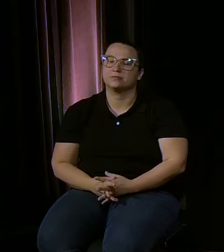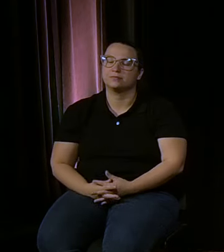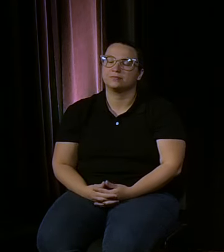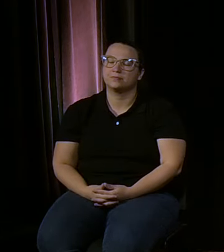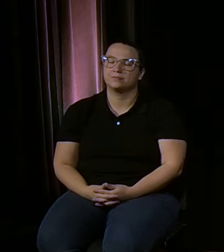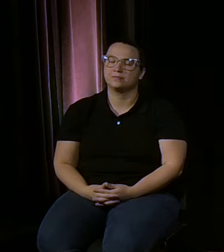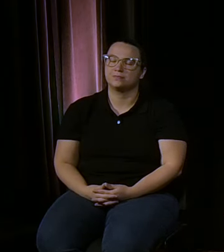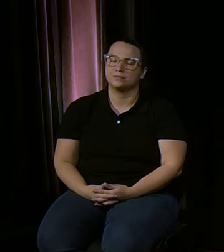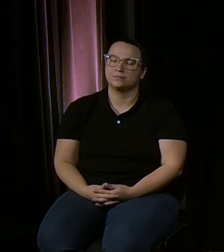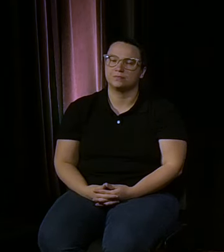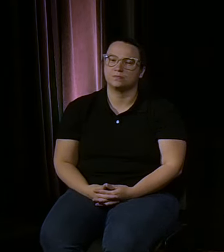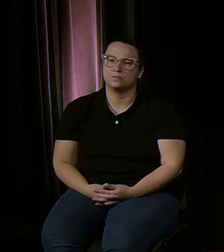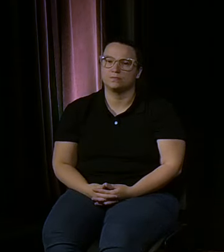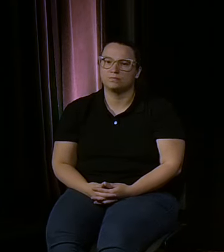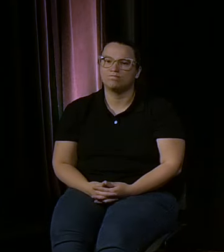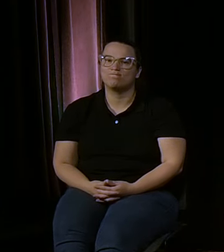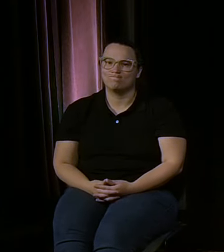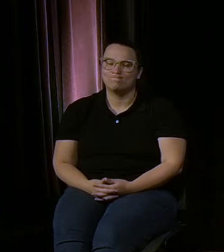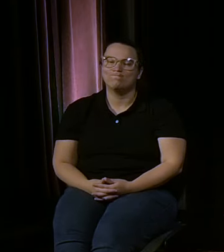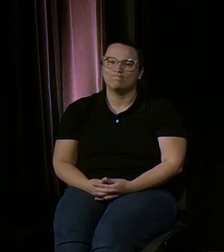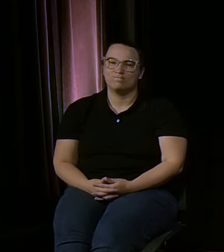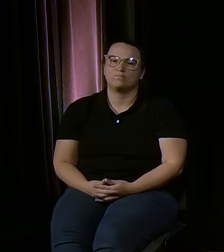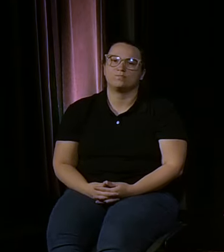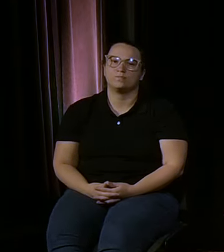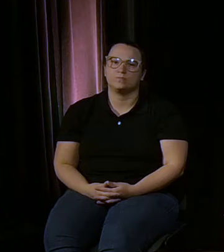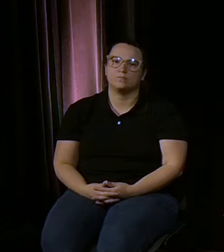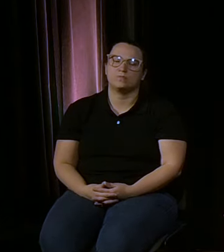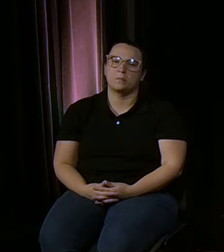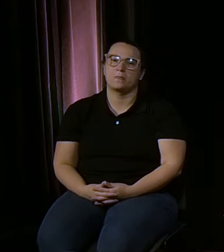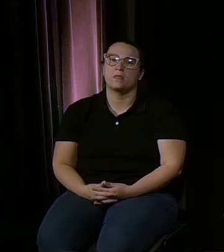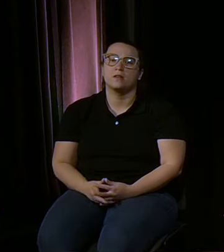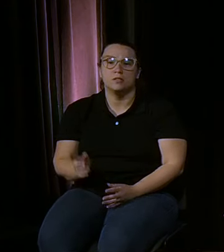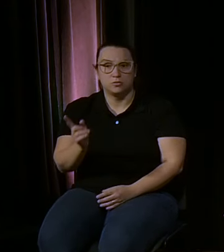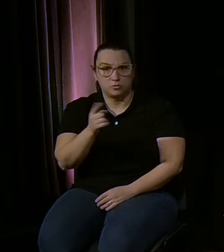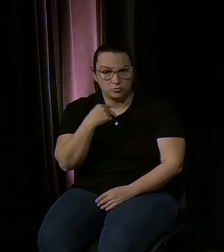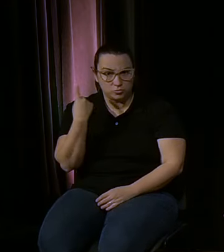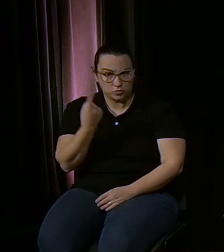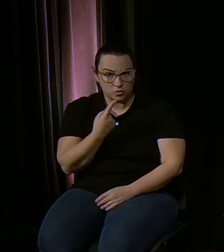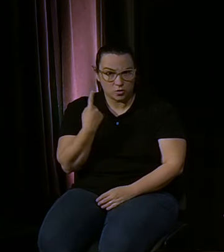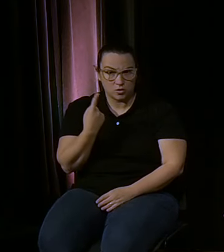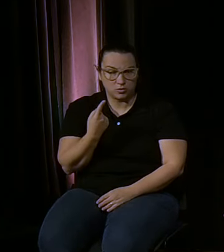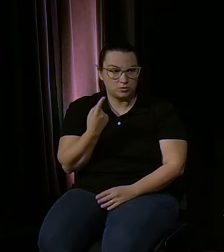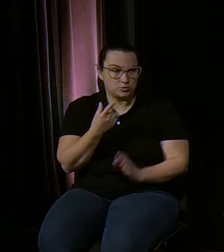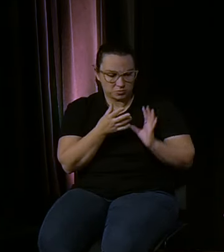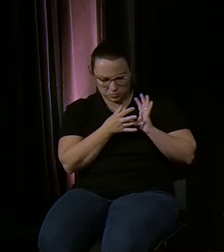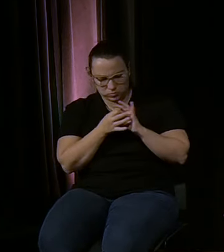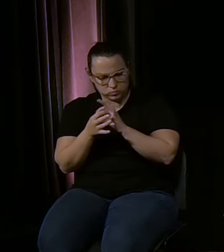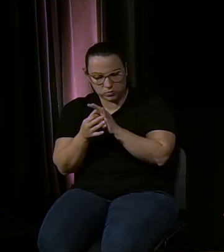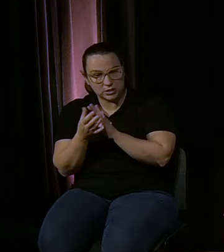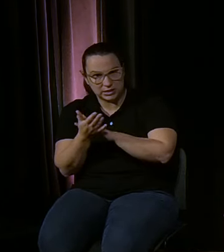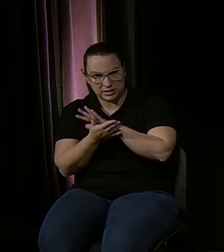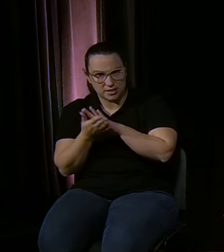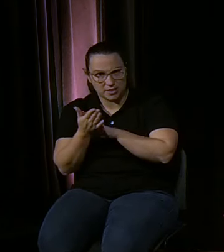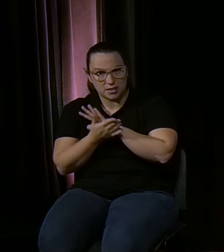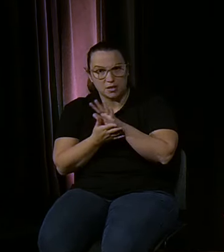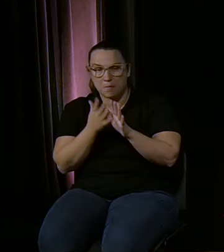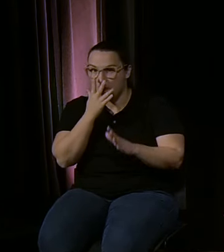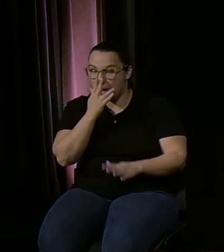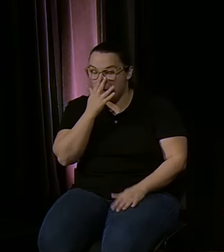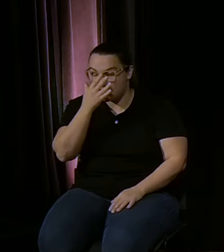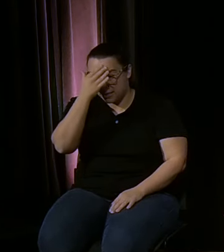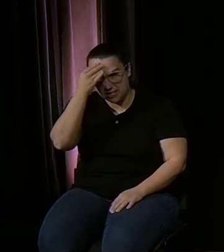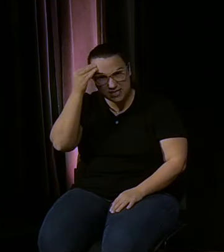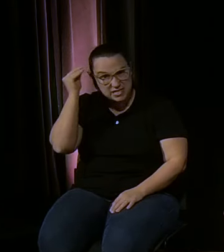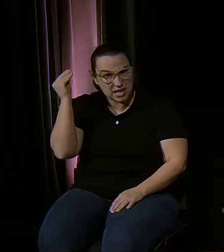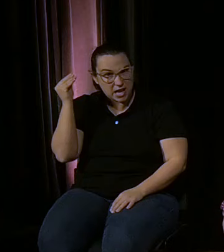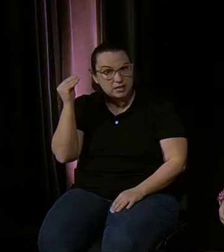maneira. Porque é isso, a gente tem uma... Quando a gente não historiciza as coisas, a gente esquece que as